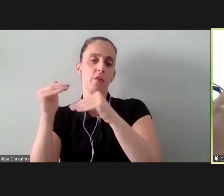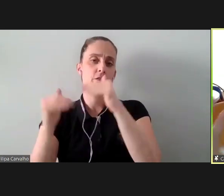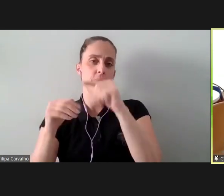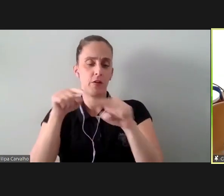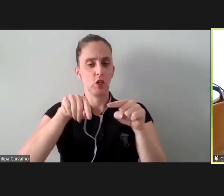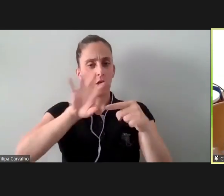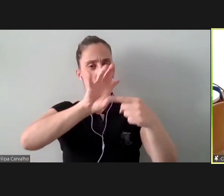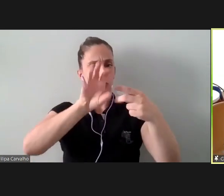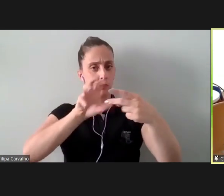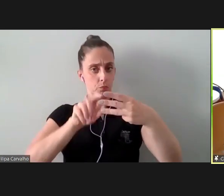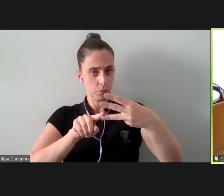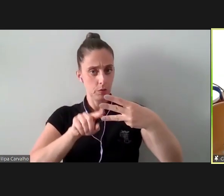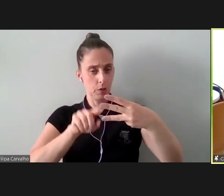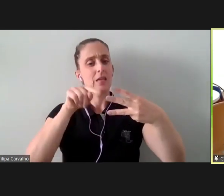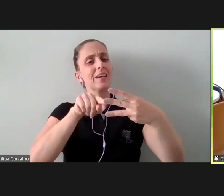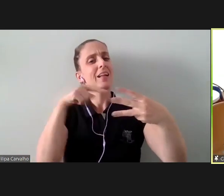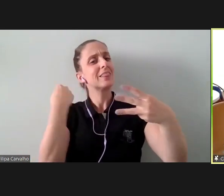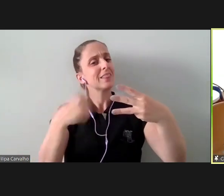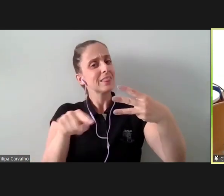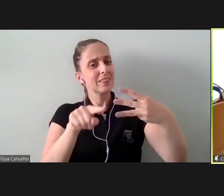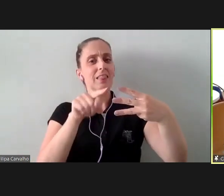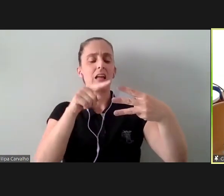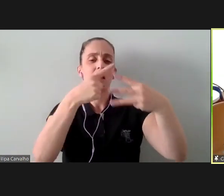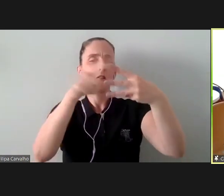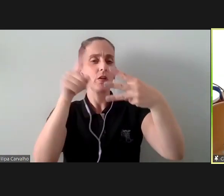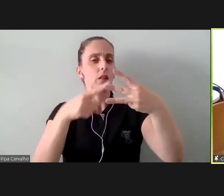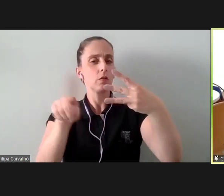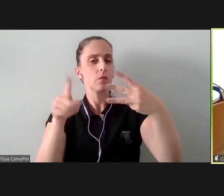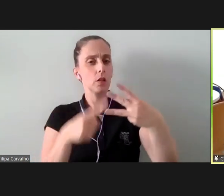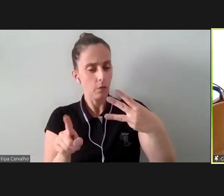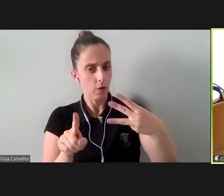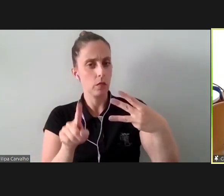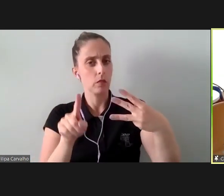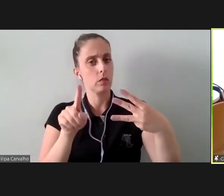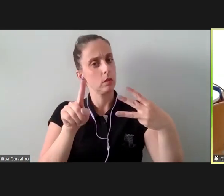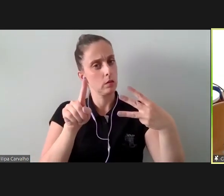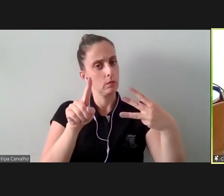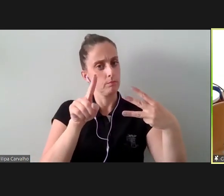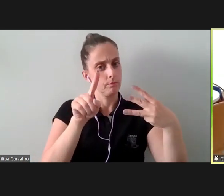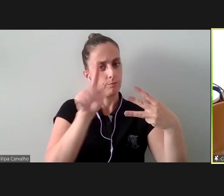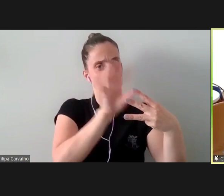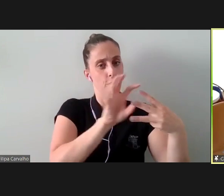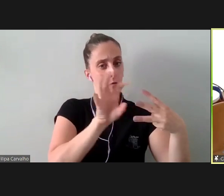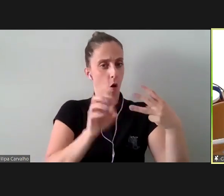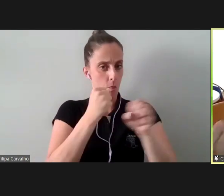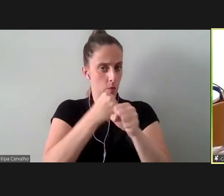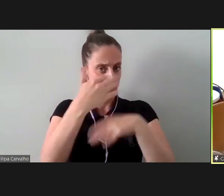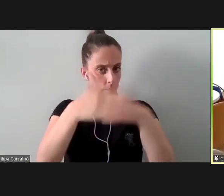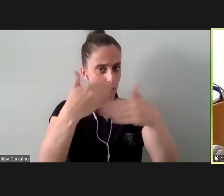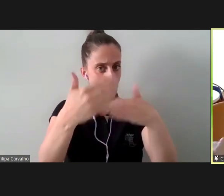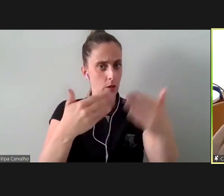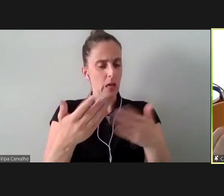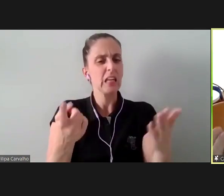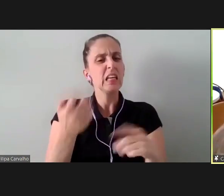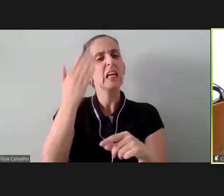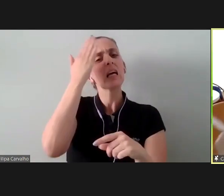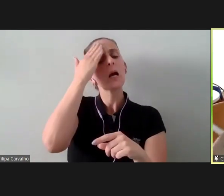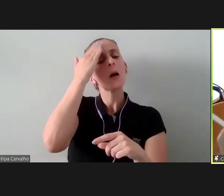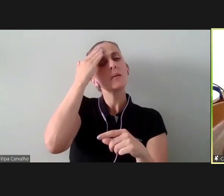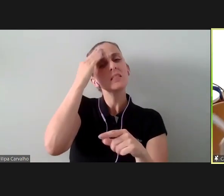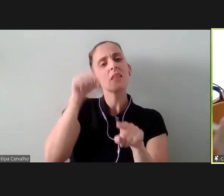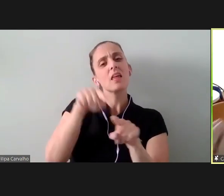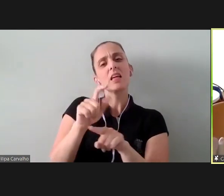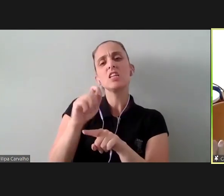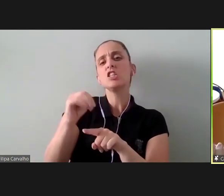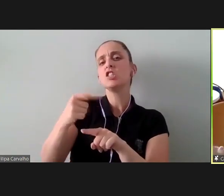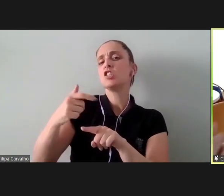diferentes capacidades estatais instaladas. E o que é capacidade estatal, né? O que a gente